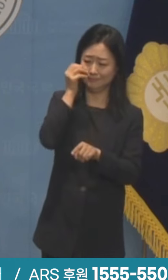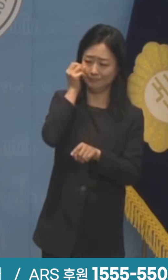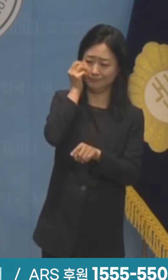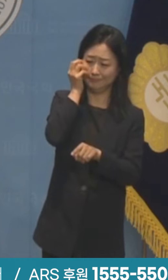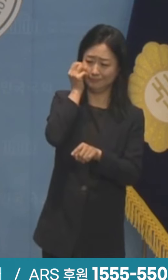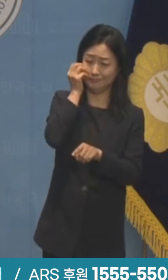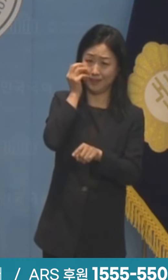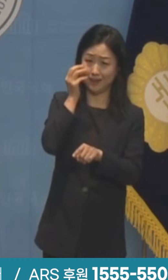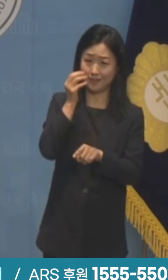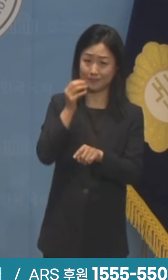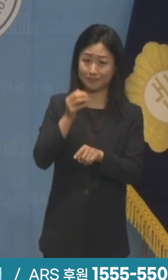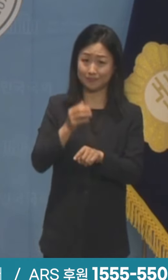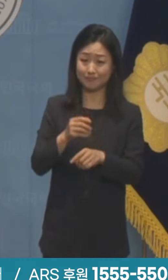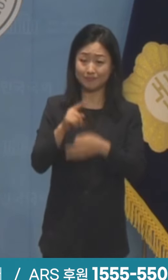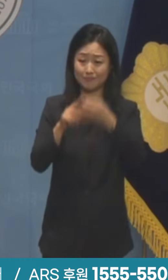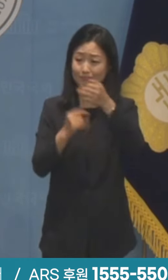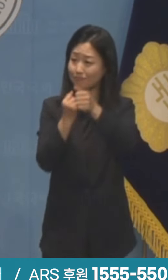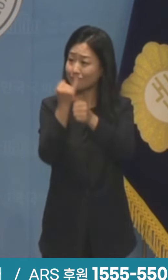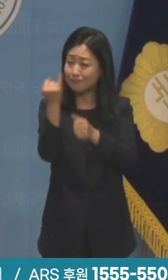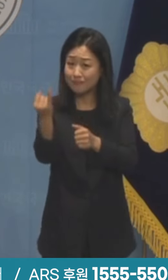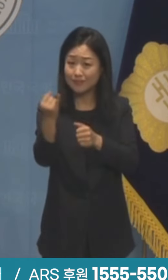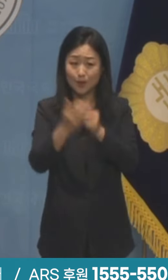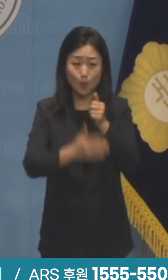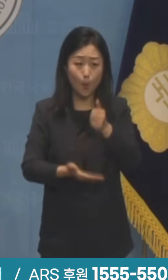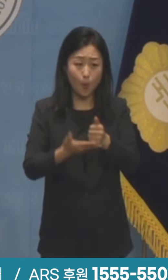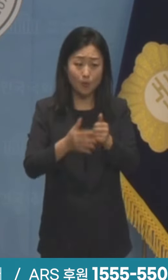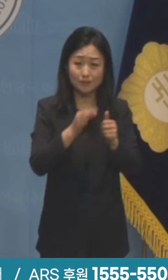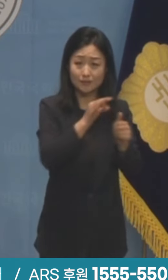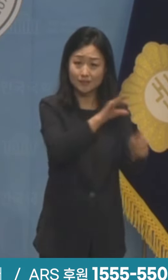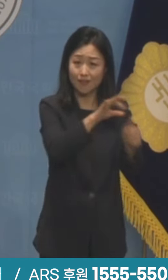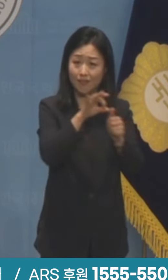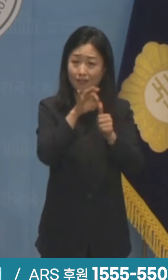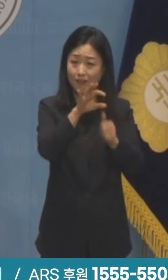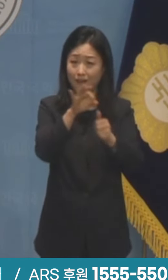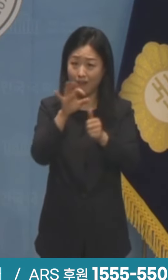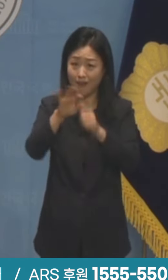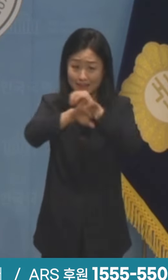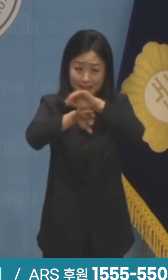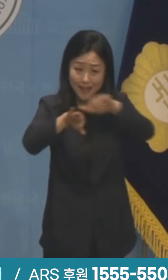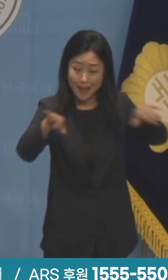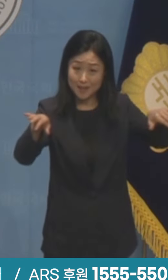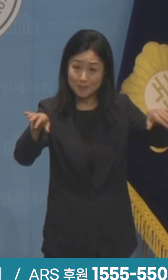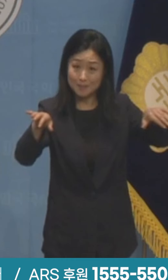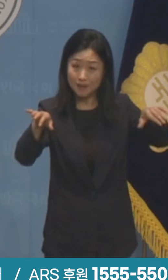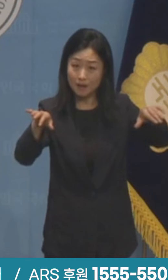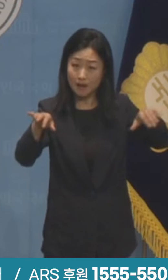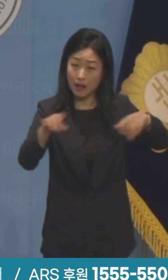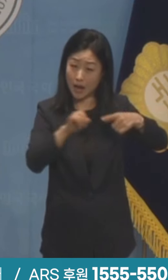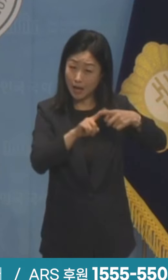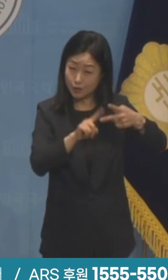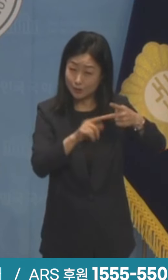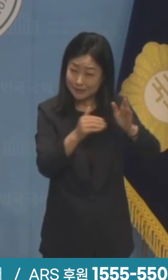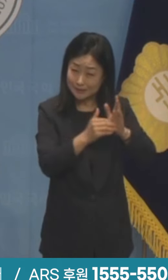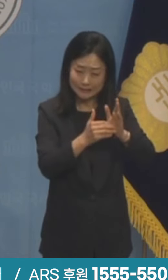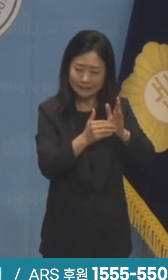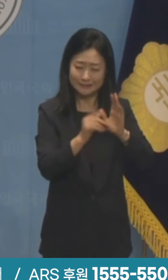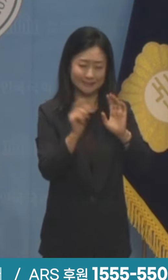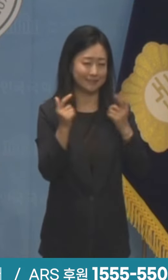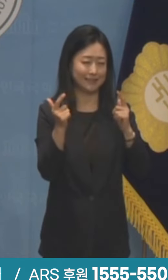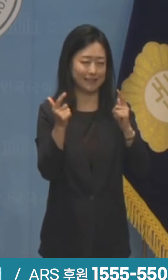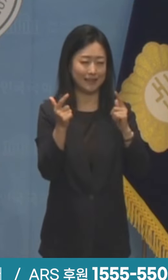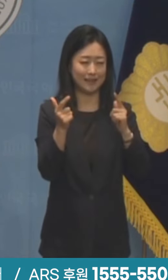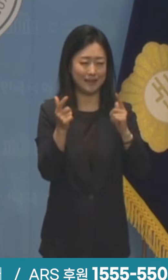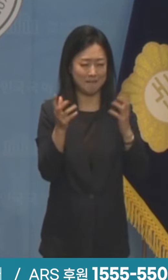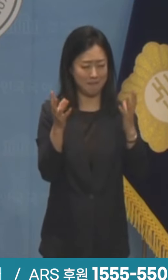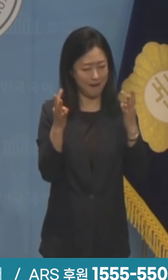부럽습니다 과연 김건희 씨가 공천에 개입한 사례가 이렇게 단 두건 뿐일까요 더 많을